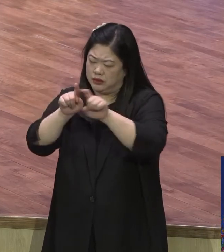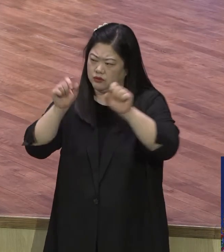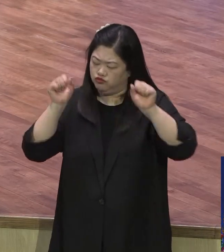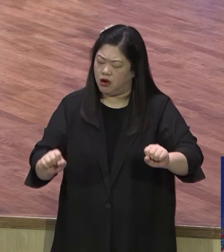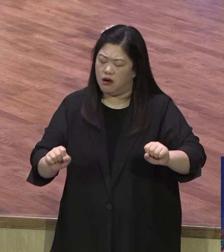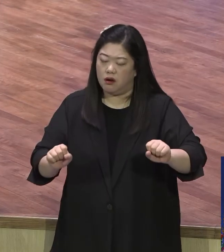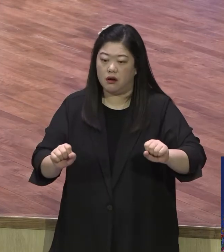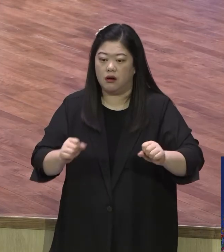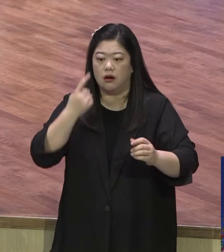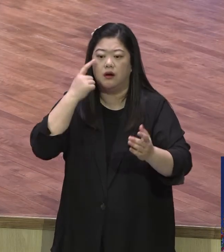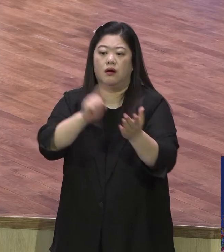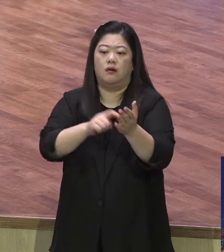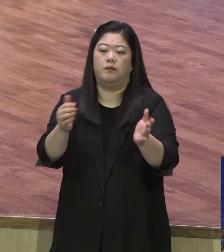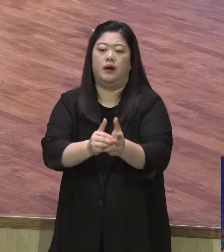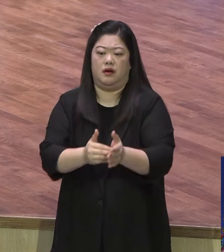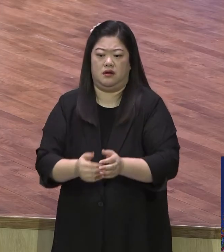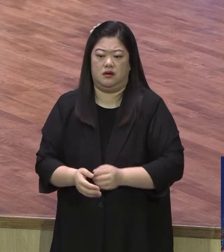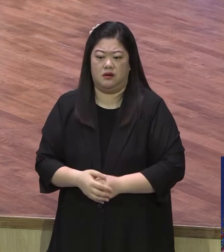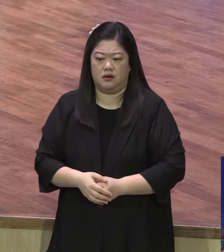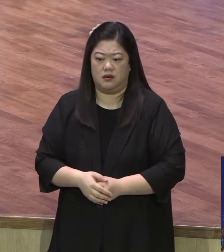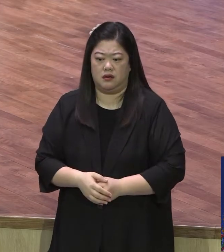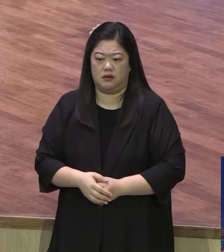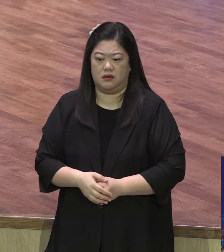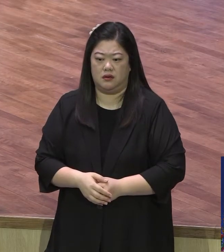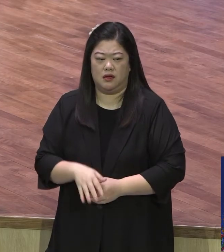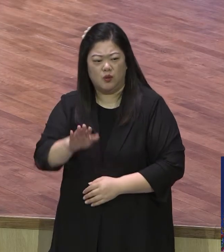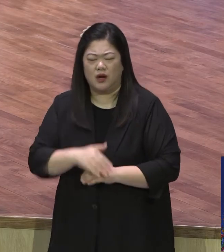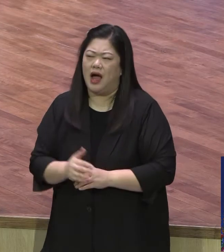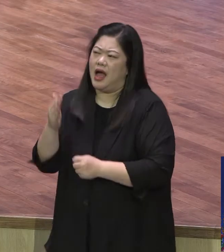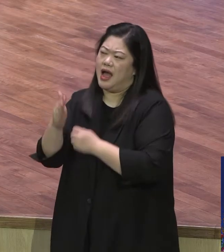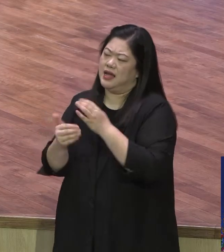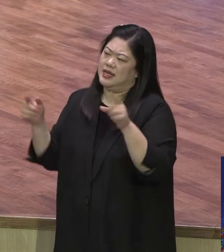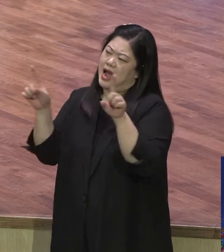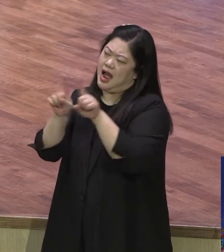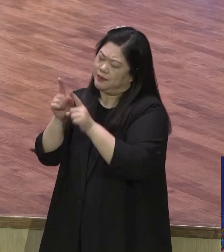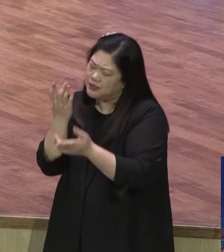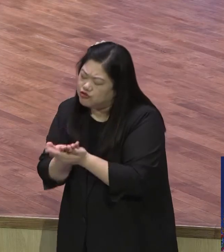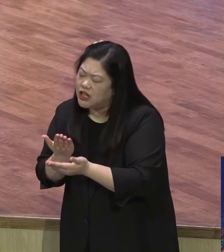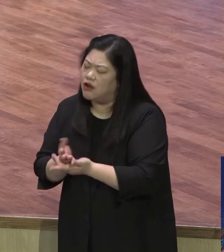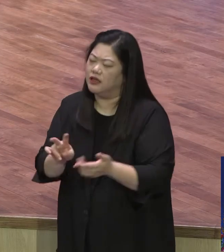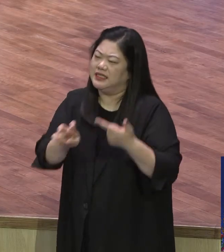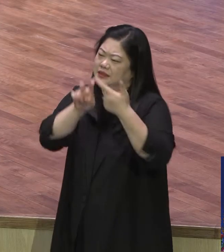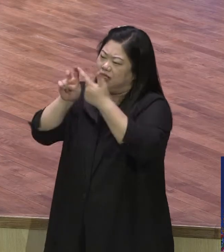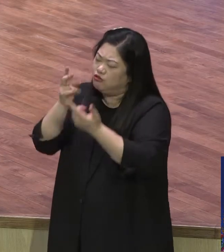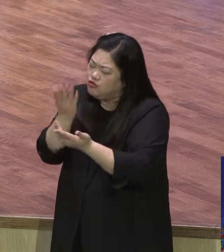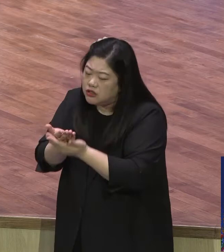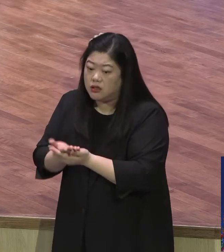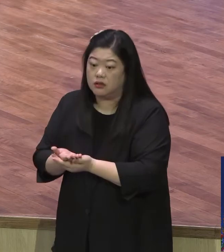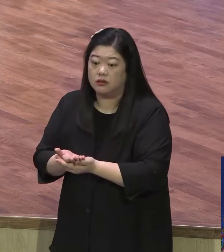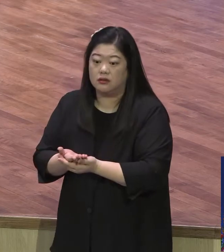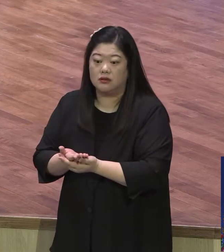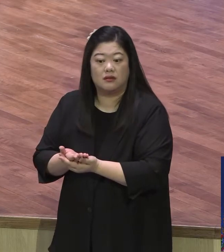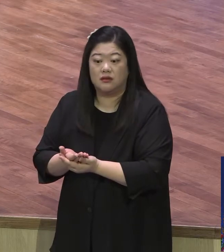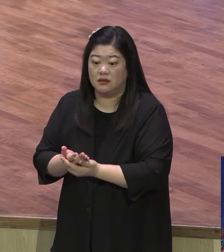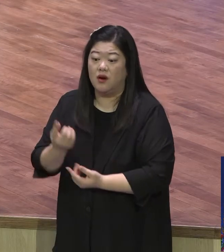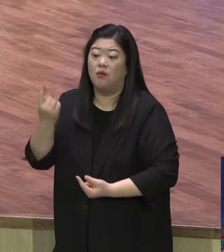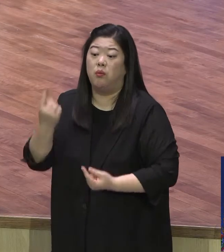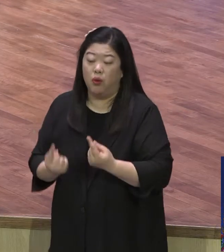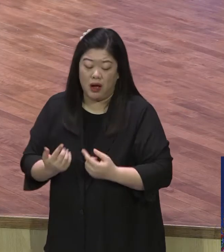믿으시기 바랍니다 믿으세요 함께 달라고 백날 떠들어 대는 게 아니라니까요 성경들여야 돼요 성경대로 이런